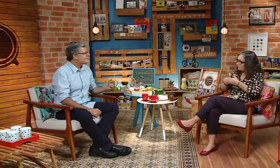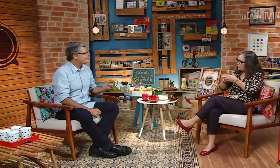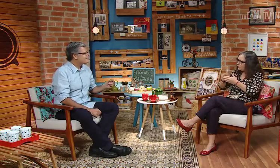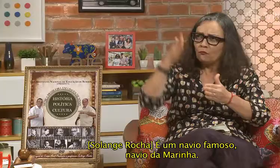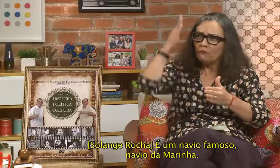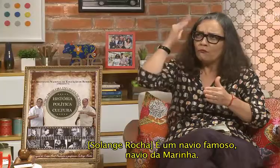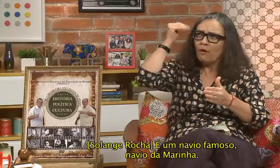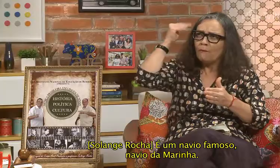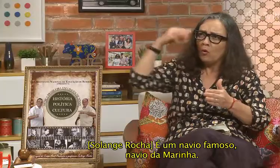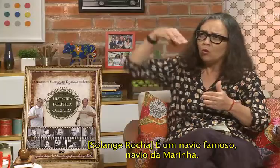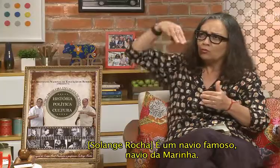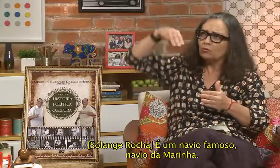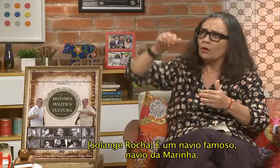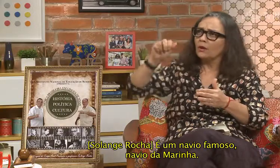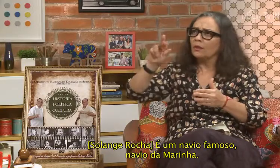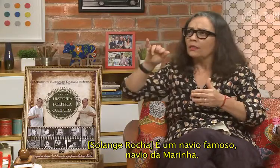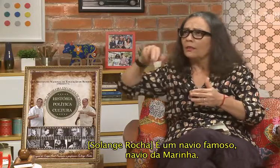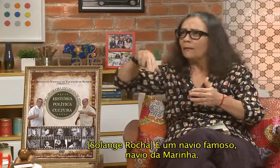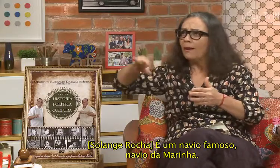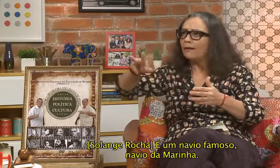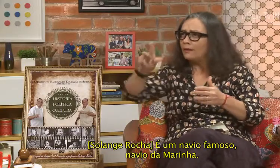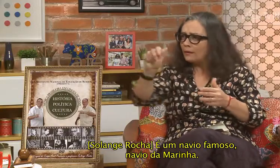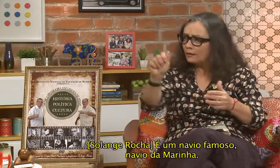É o navio famoso. O navio da Marinha.